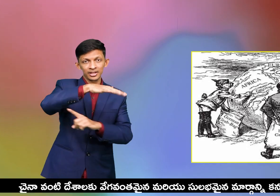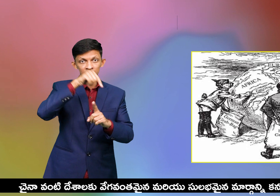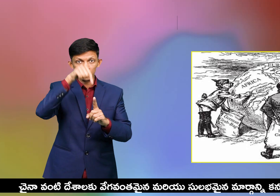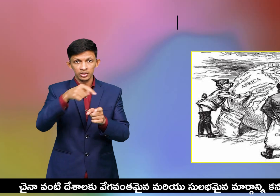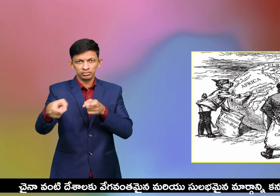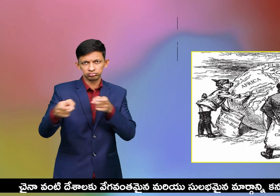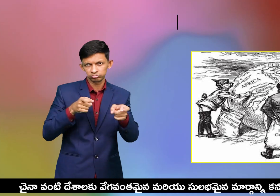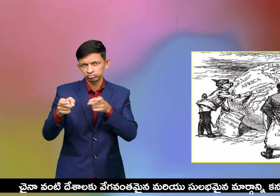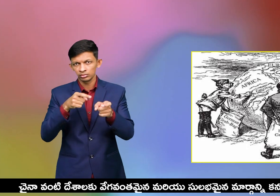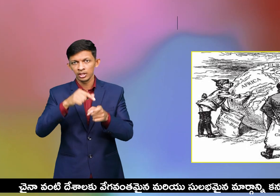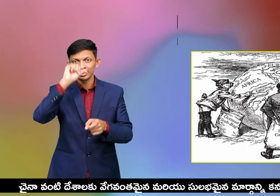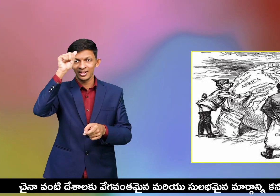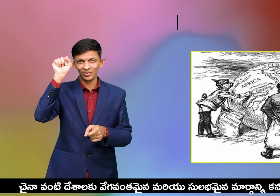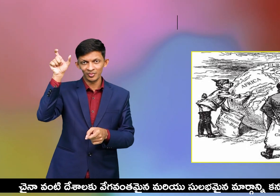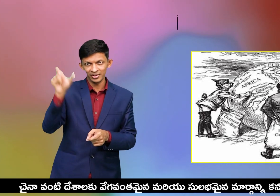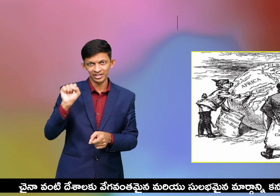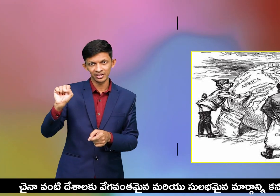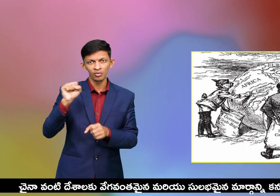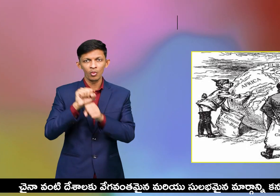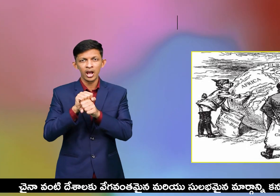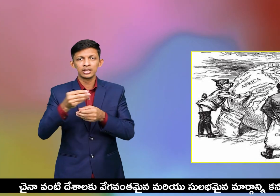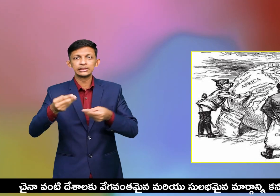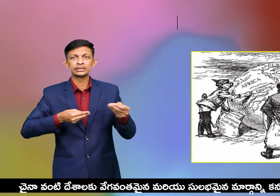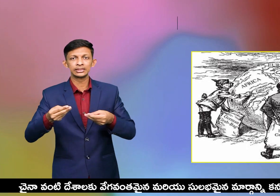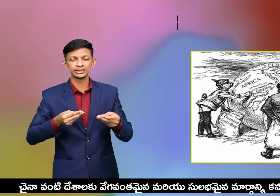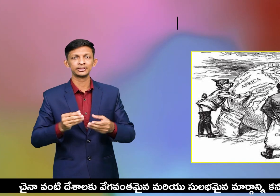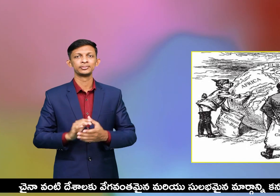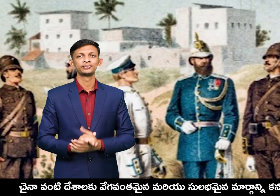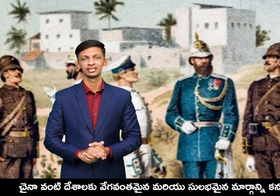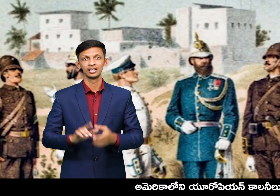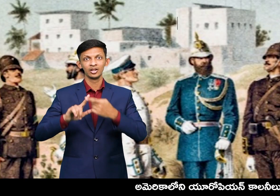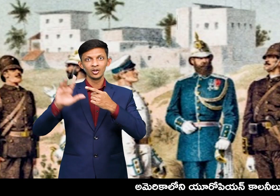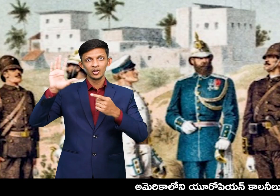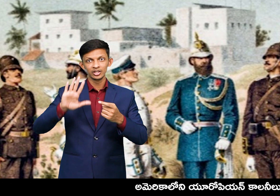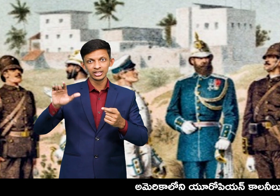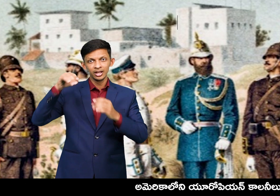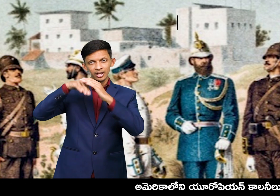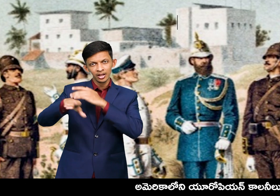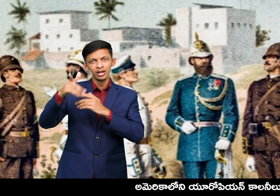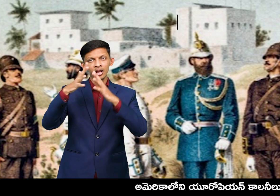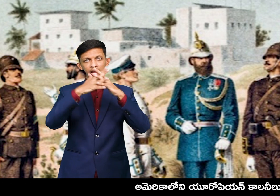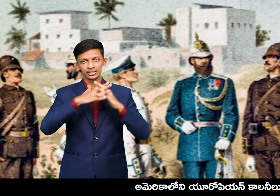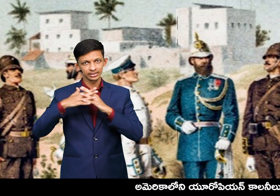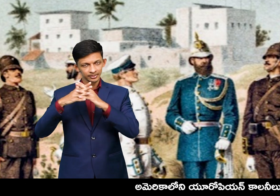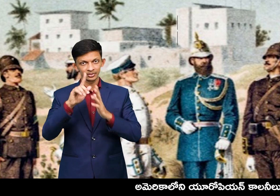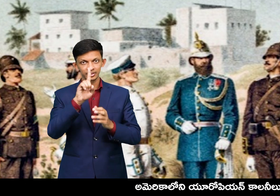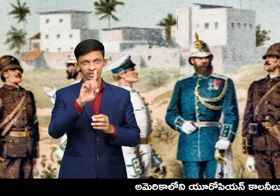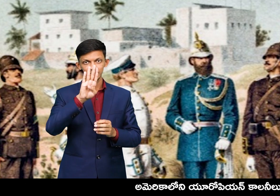కోరుకున్నారు. అమెరికాలోని యూరోపియన్ కాలనీలు.